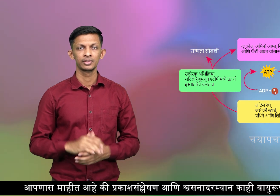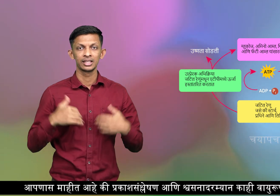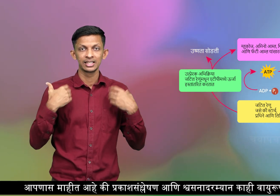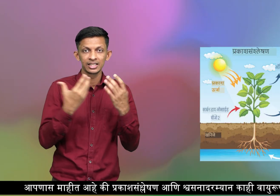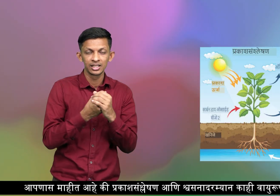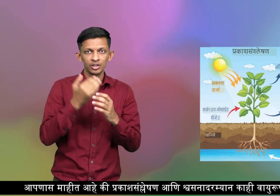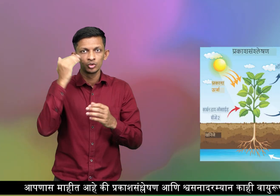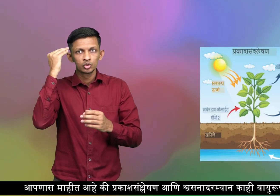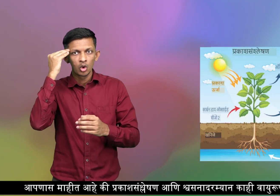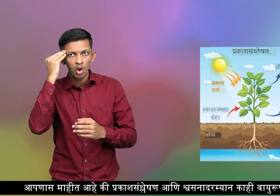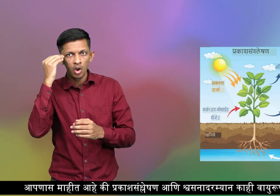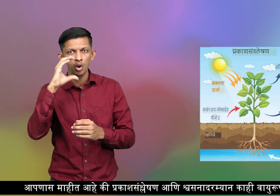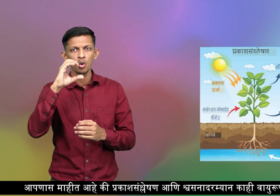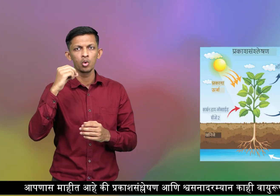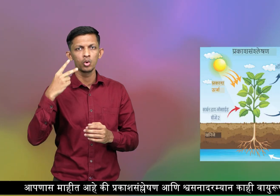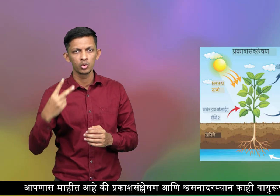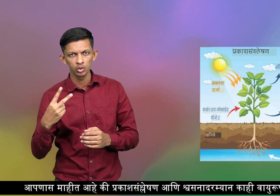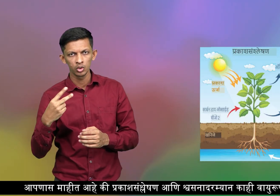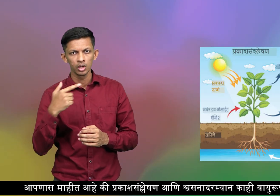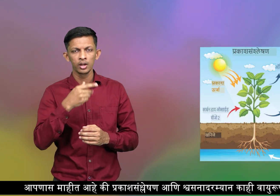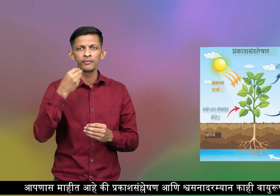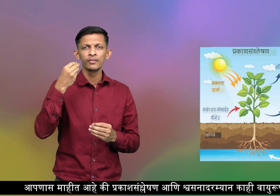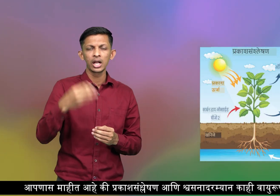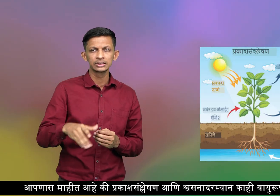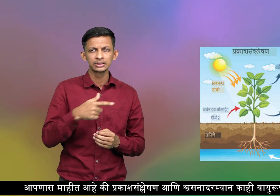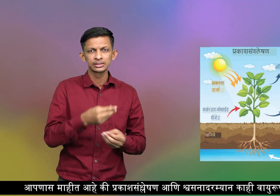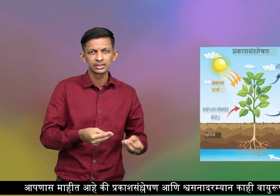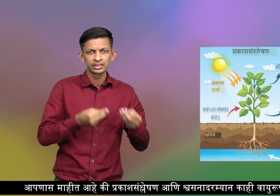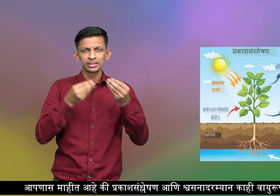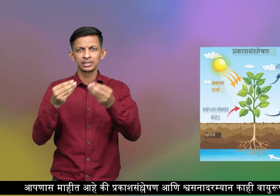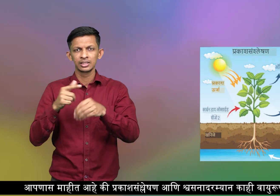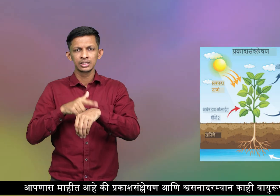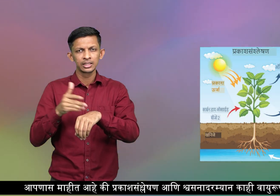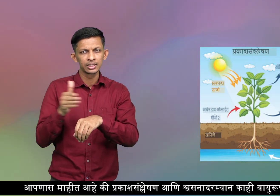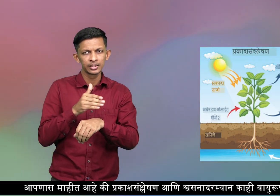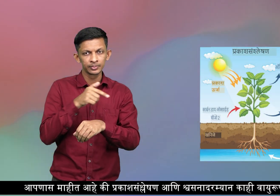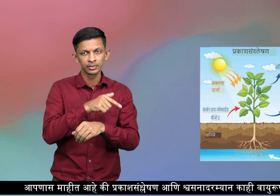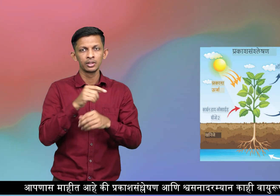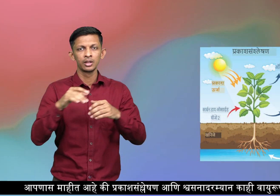आपणास माहिती आहे की प्रकाश संश्लेषण आणि श्वसनादरम्यान काही वायुरूपी अपशिष्टे तयार होतात,